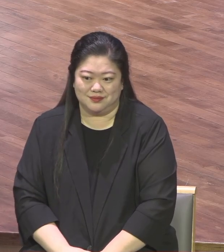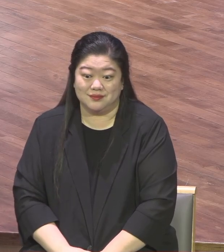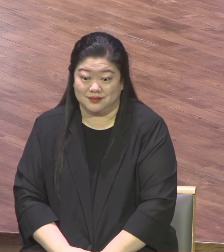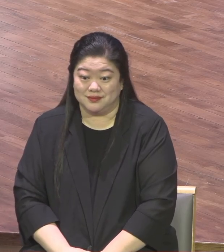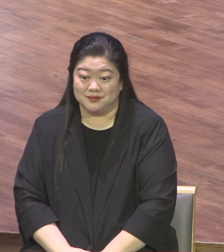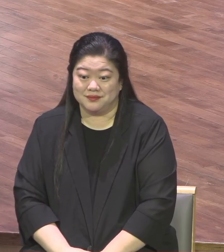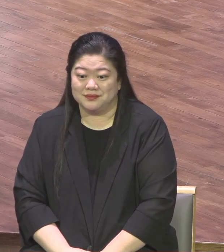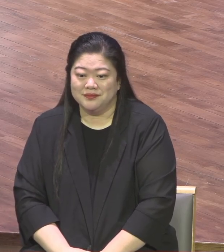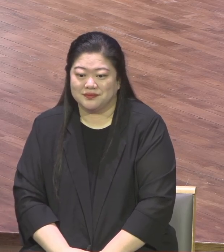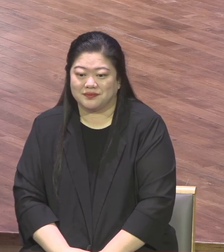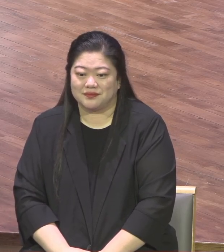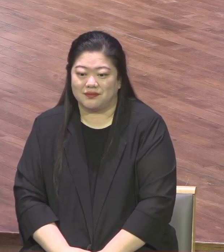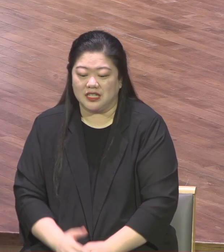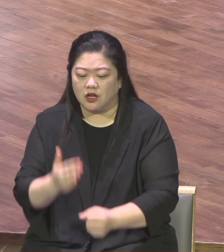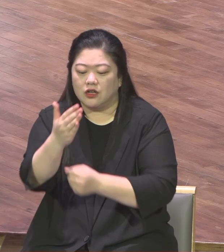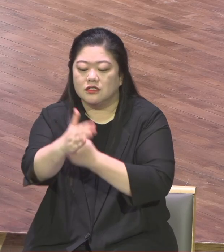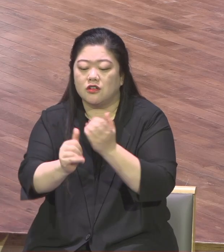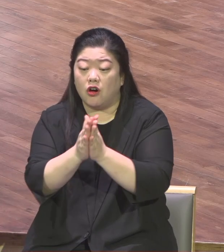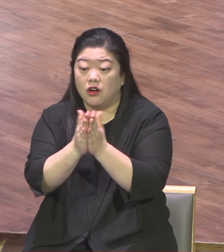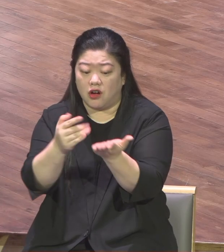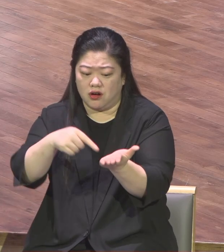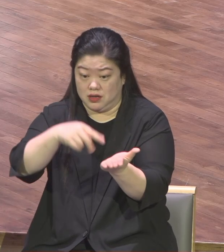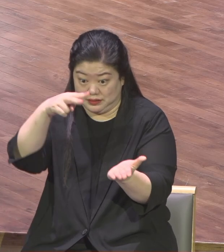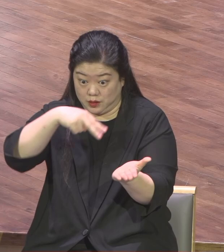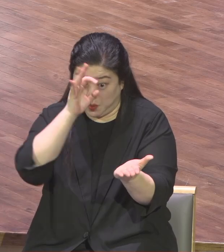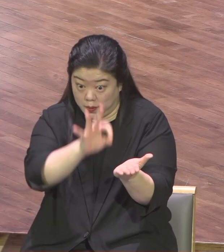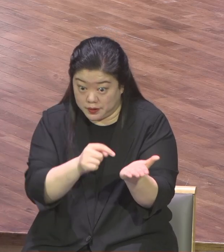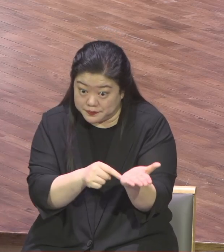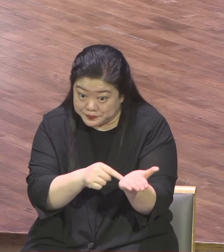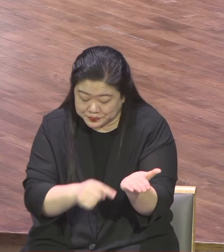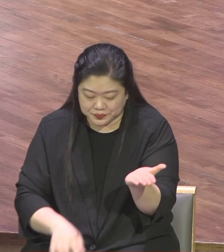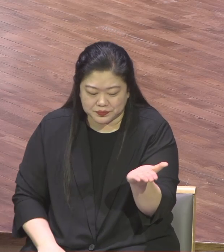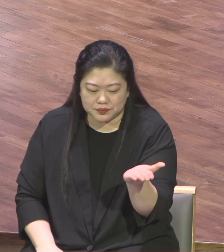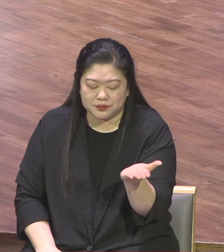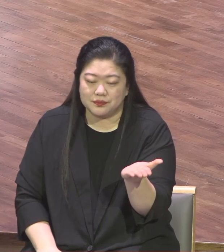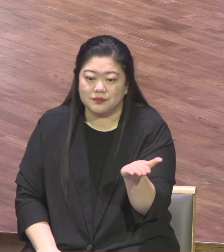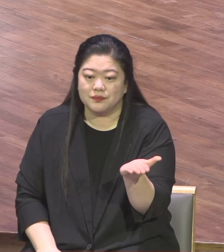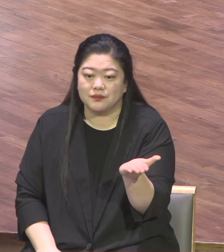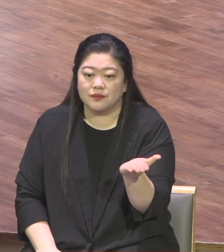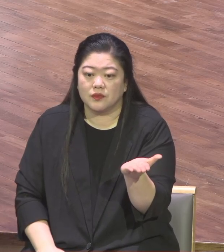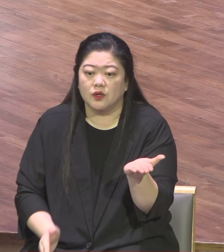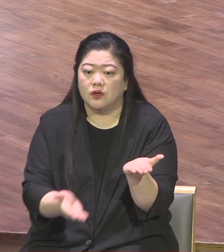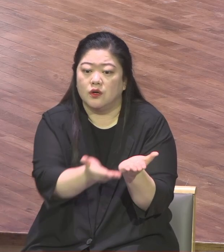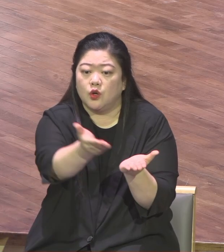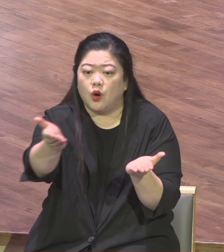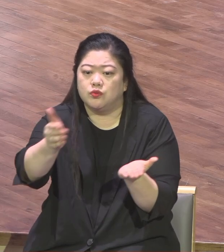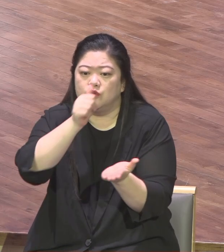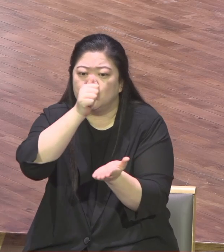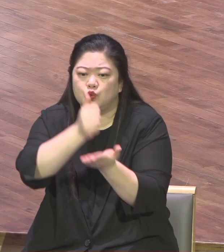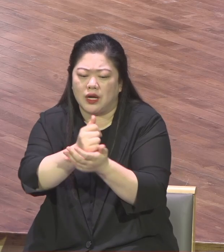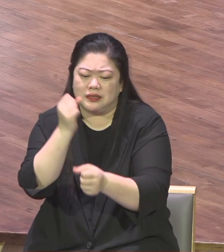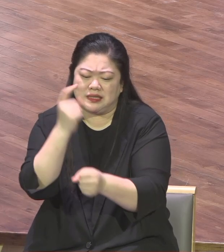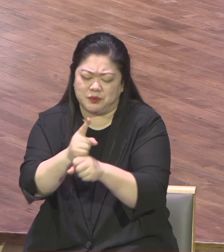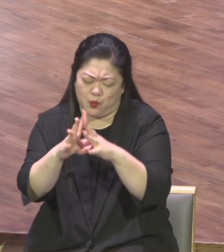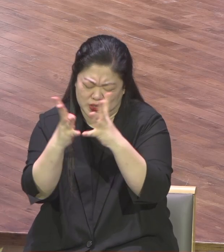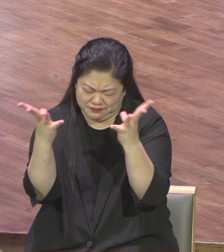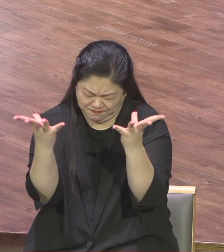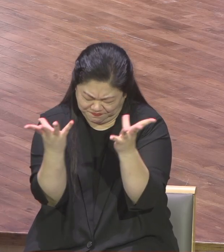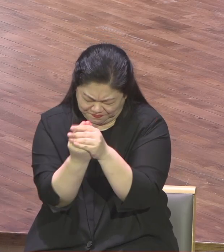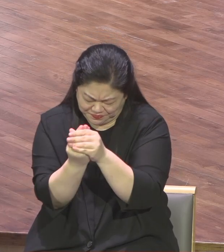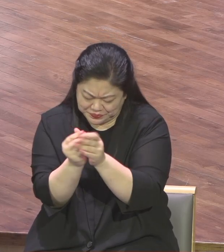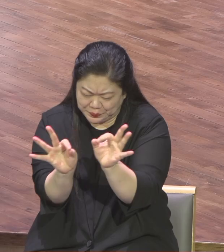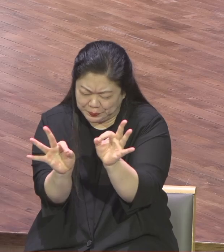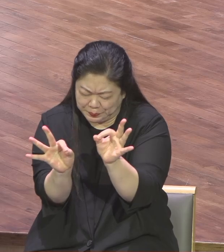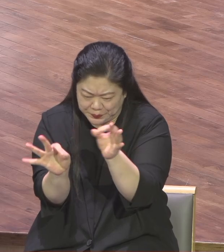그래서 성경은 확인해 주잖아요. 이 완전하게 해결된, 완전하게 죄에서 해방된